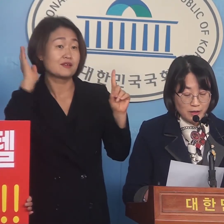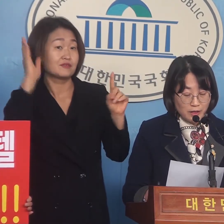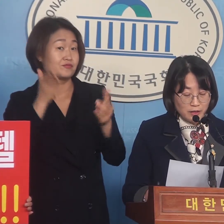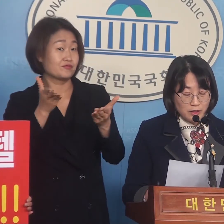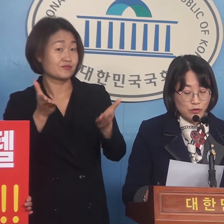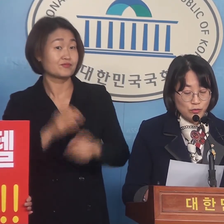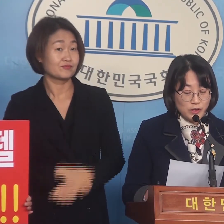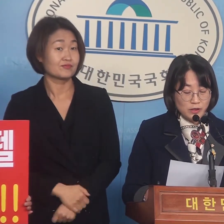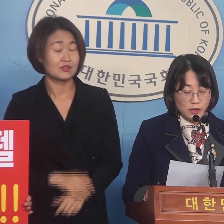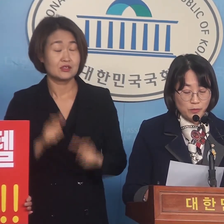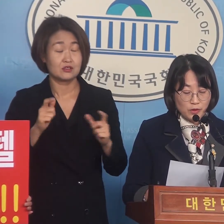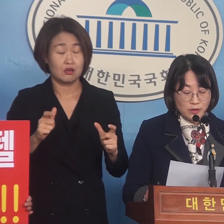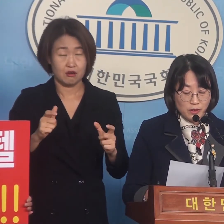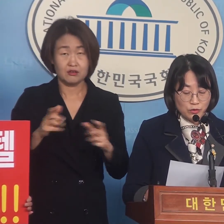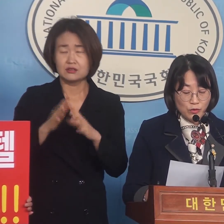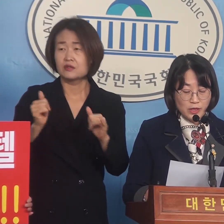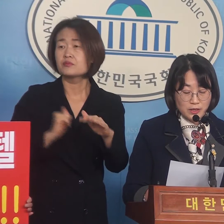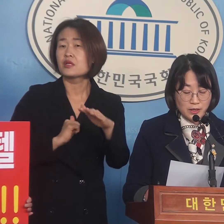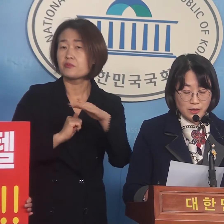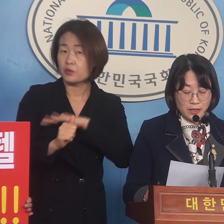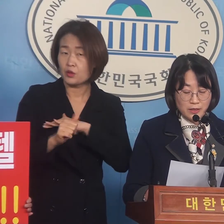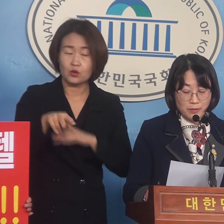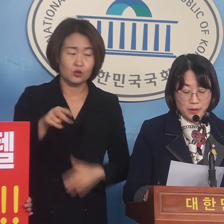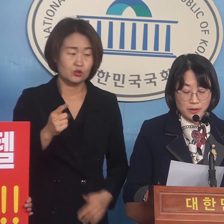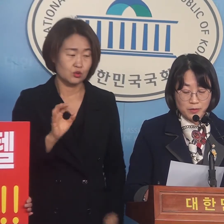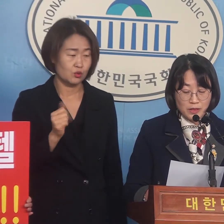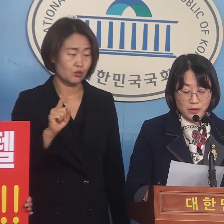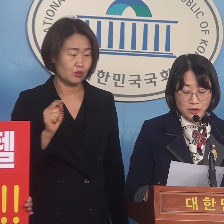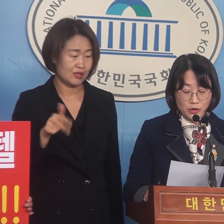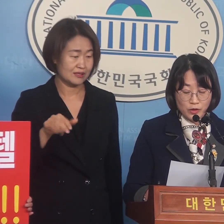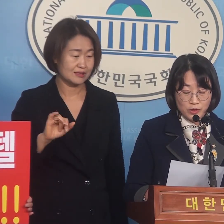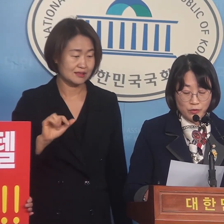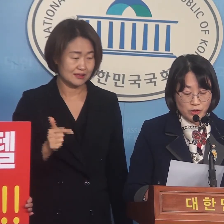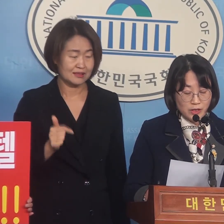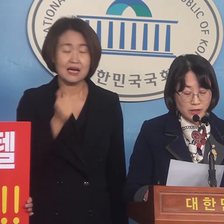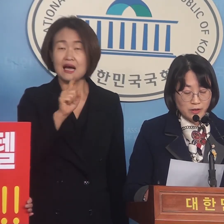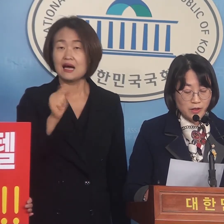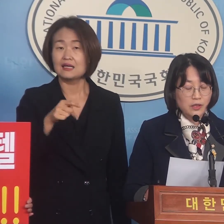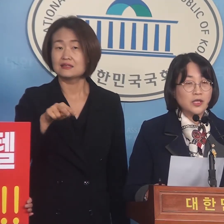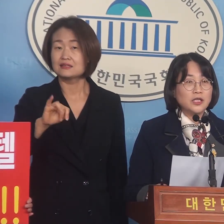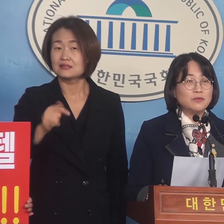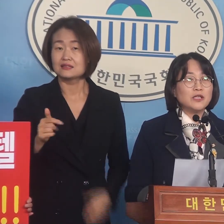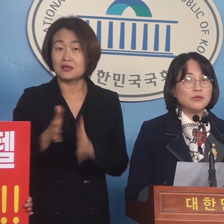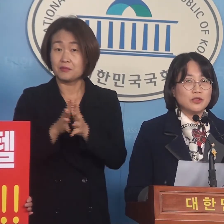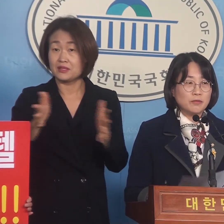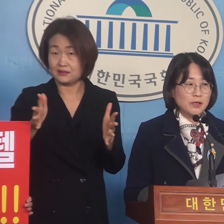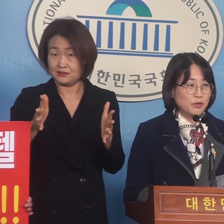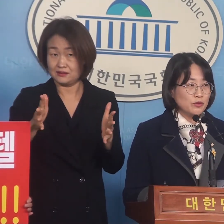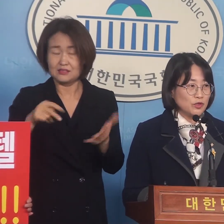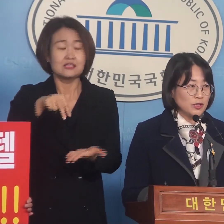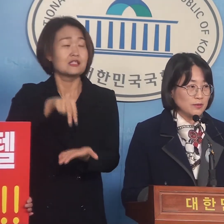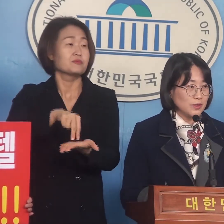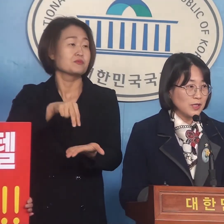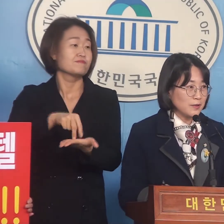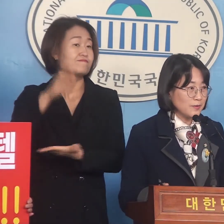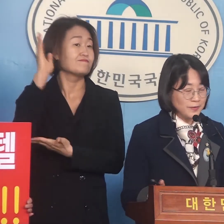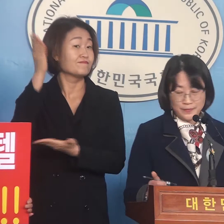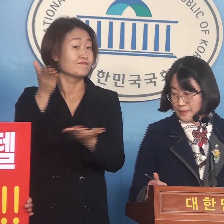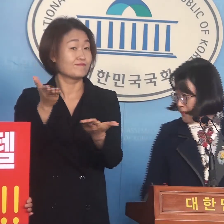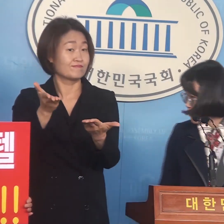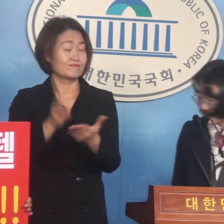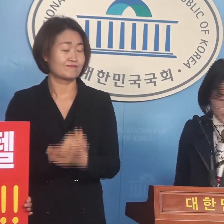듣겠습니다. 지역 주민들을 대표해서 송한진 한신아파트 비상대책위원회 위원장께서 입장문을 발표해 주시겠습니다.